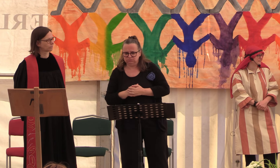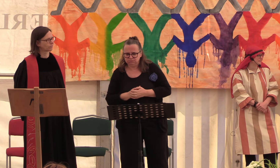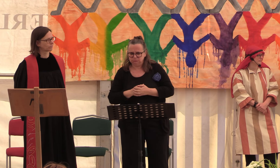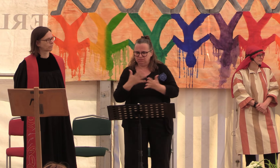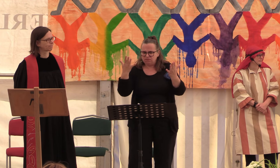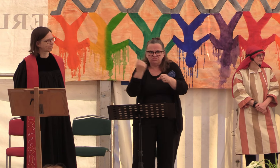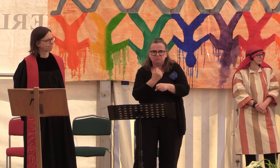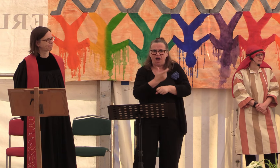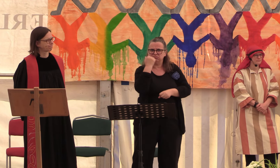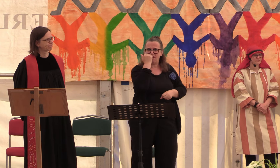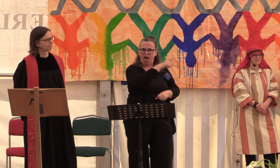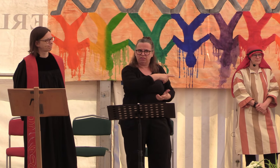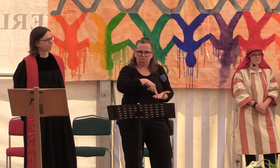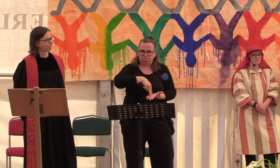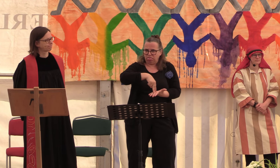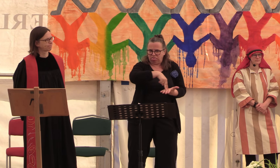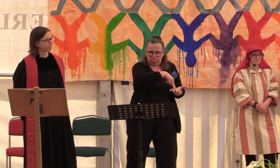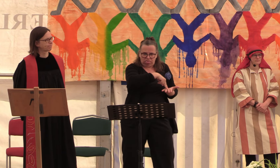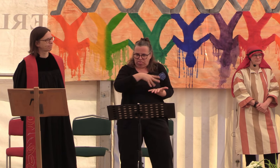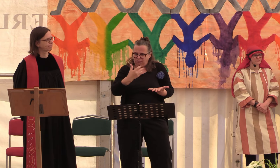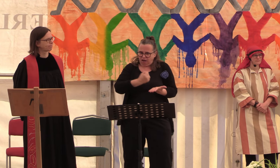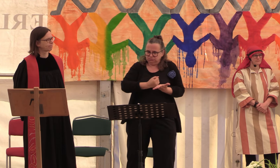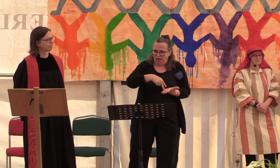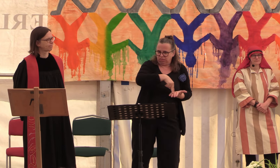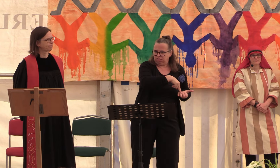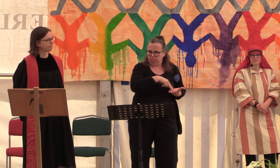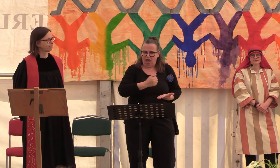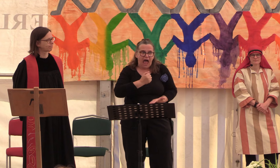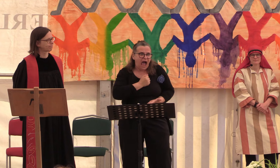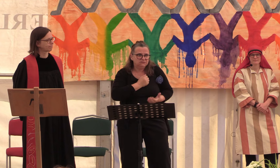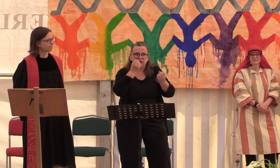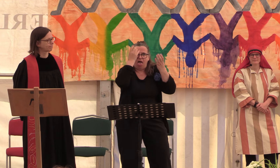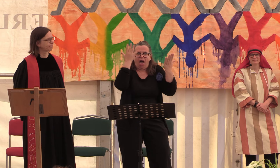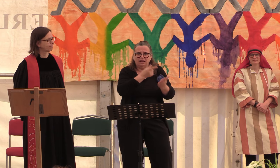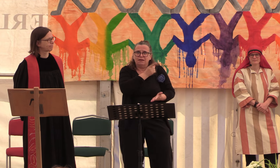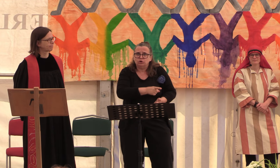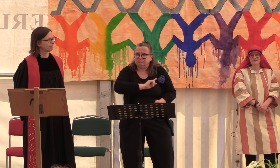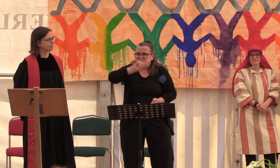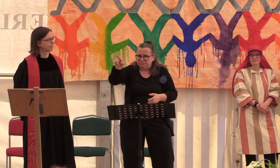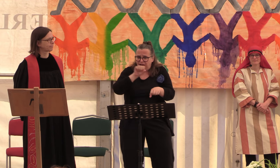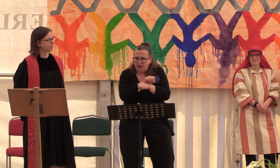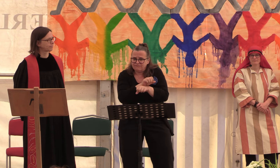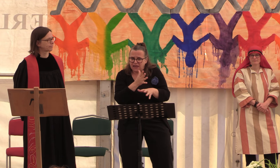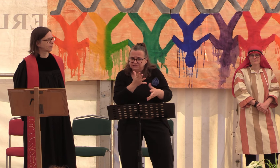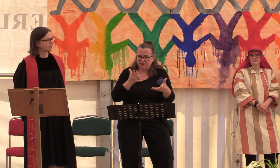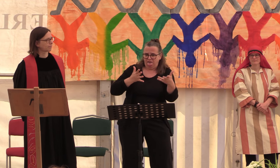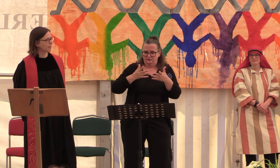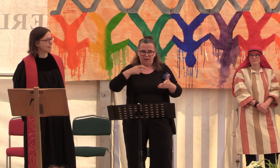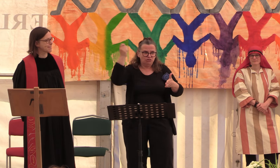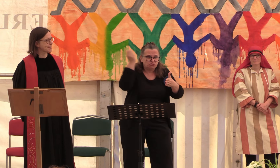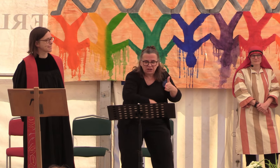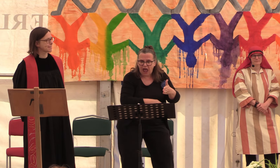noch peinlich. Was soll der Mann machen? Er hatte Angst. Muss